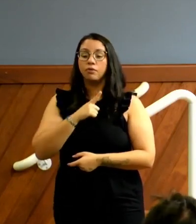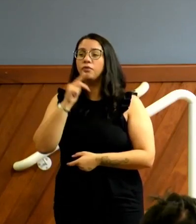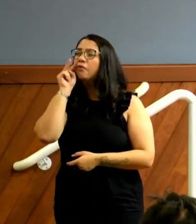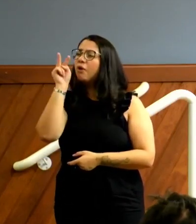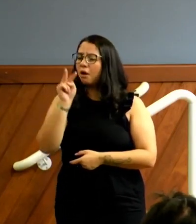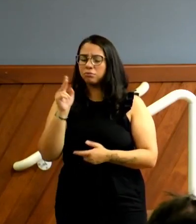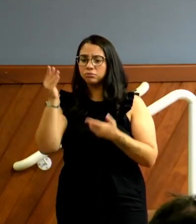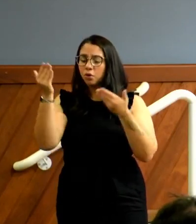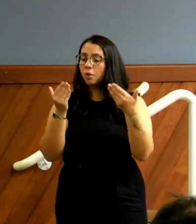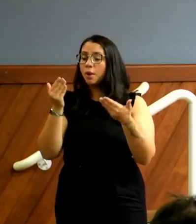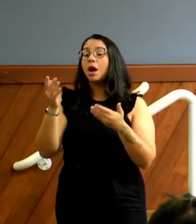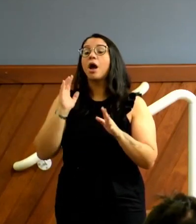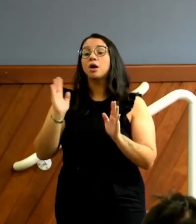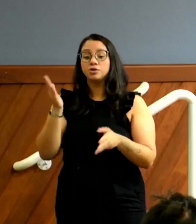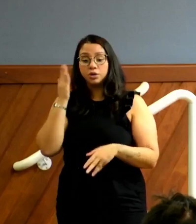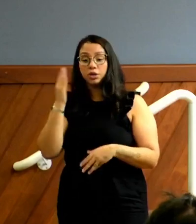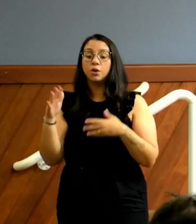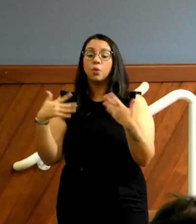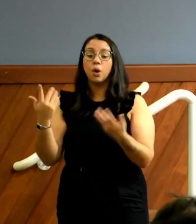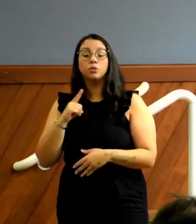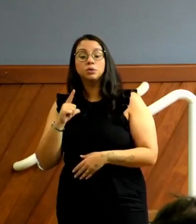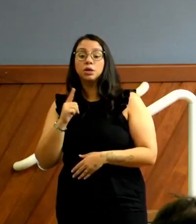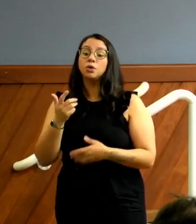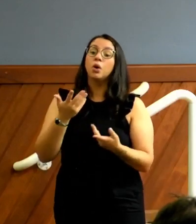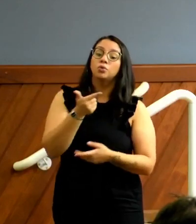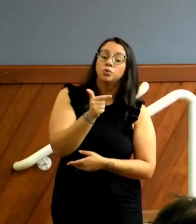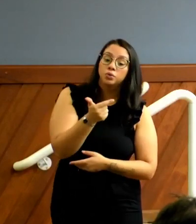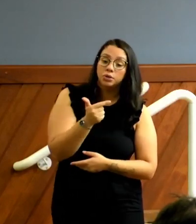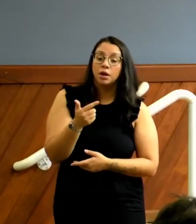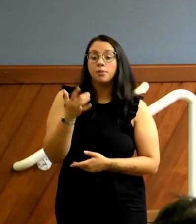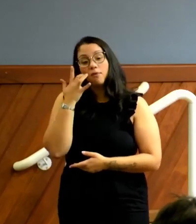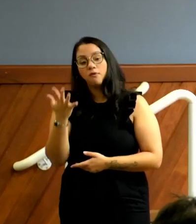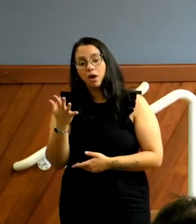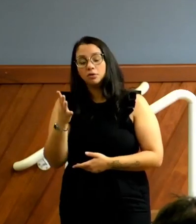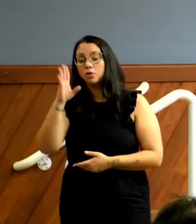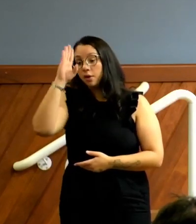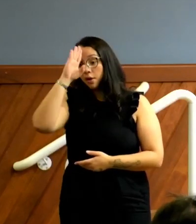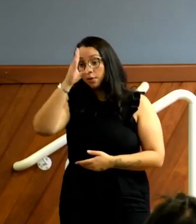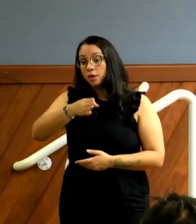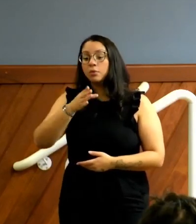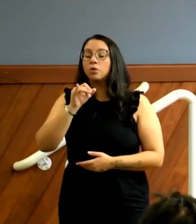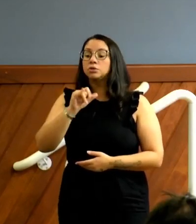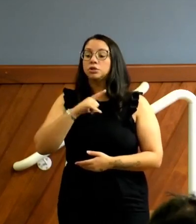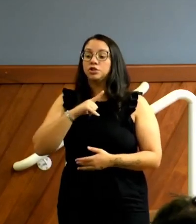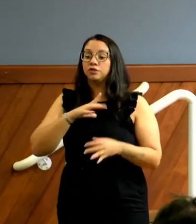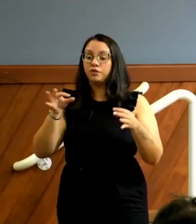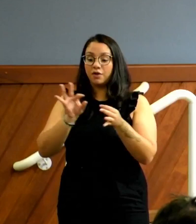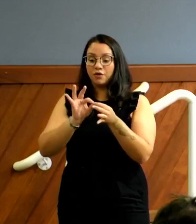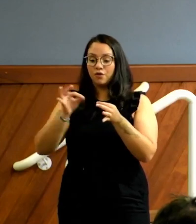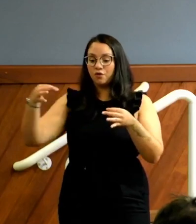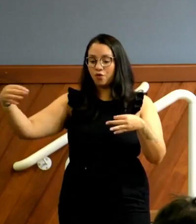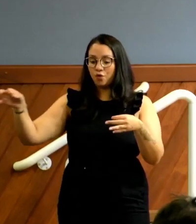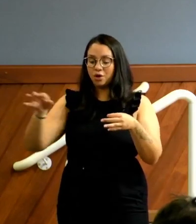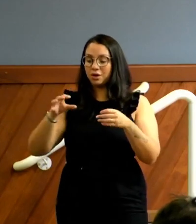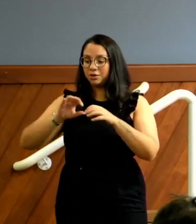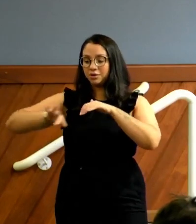né? Eu sei qual que não tem. E aí fica mais fácil. Principalmente quando o documento, as folhas se soltam.